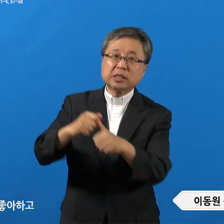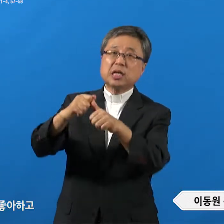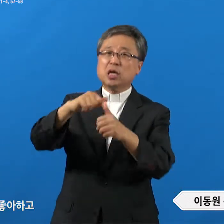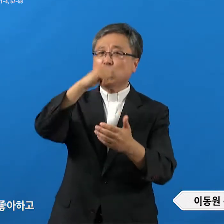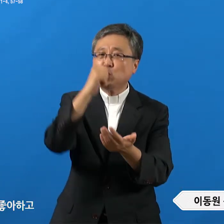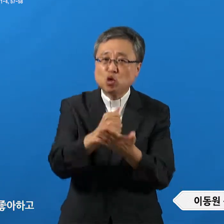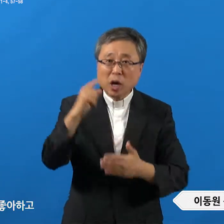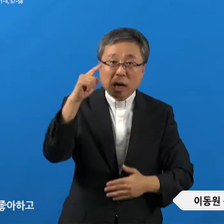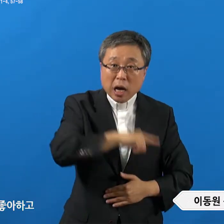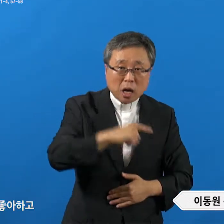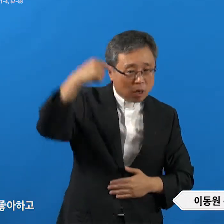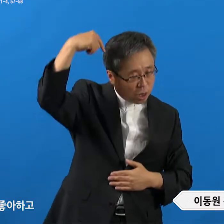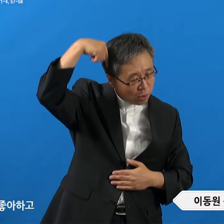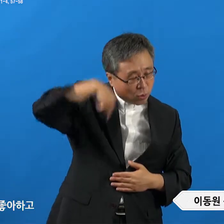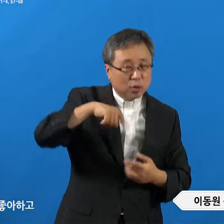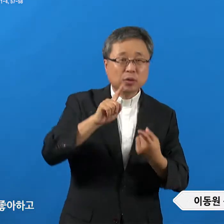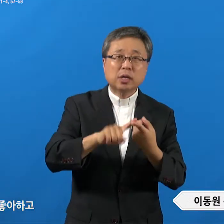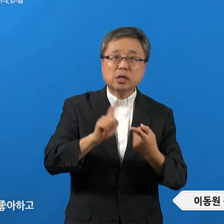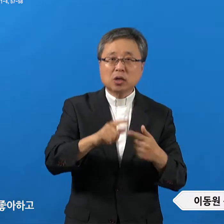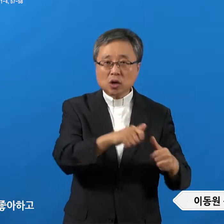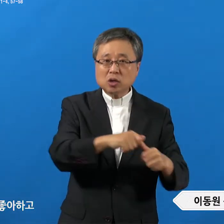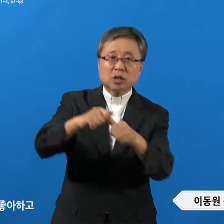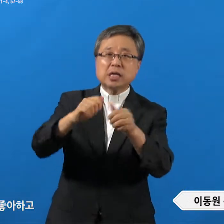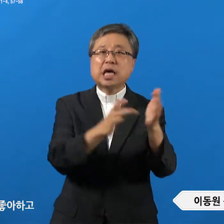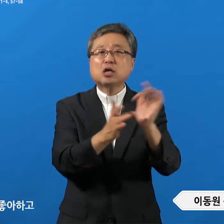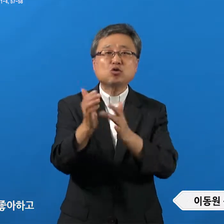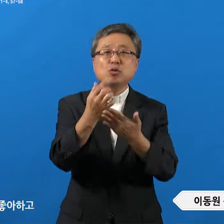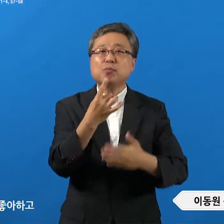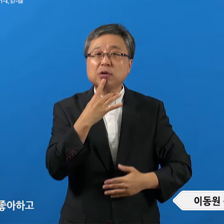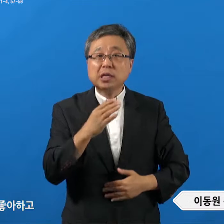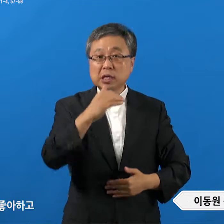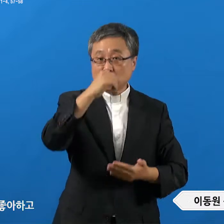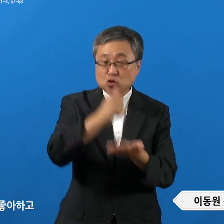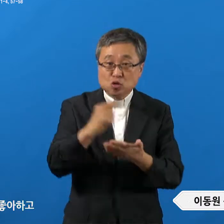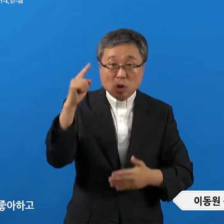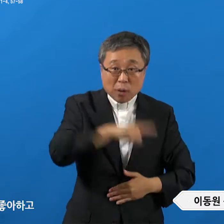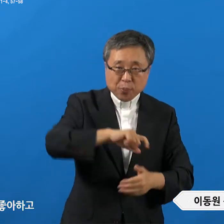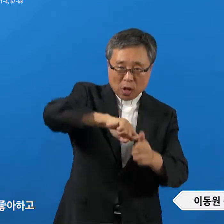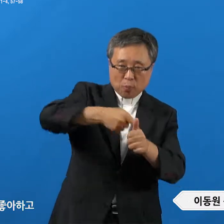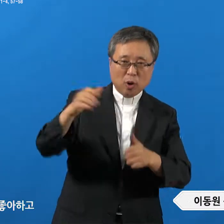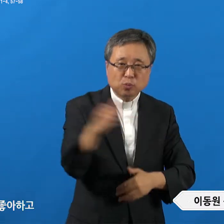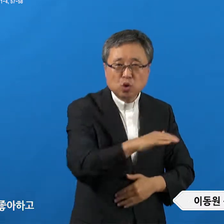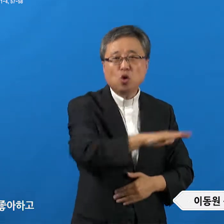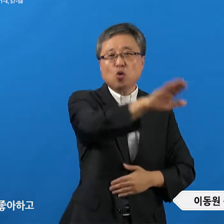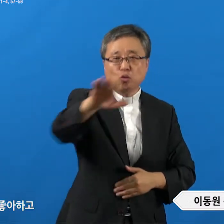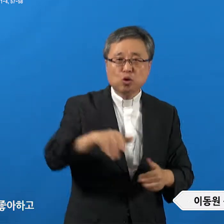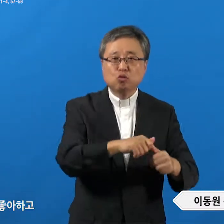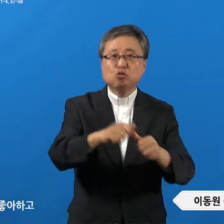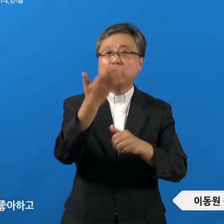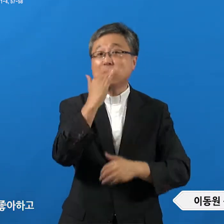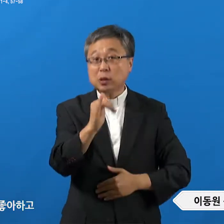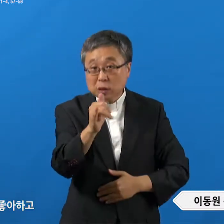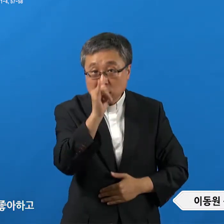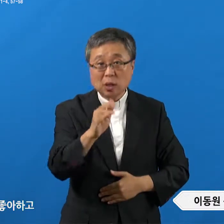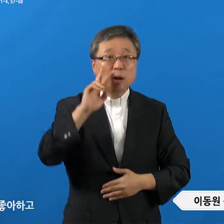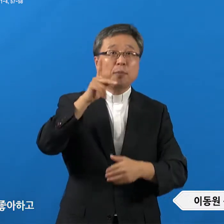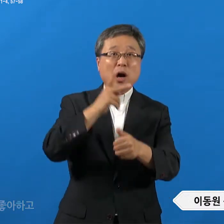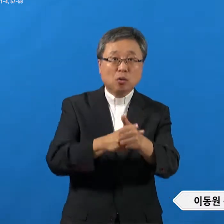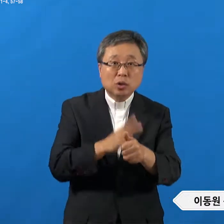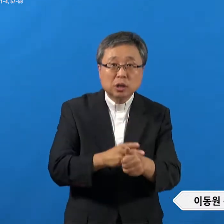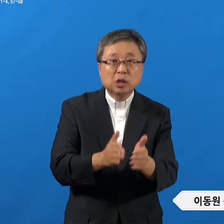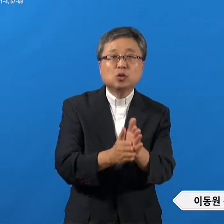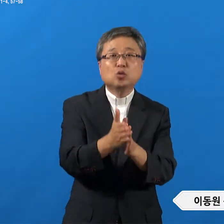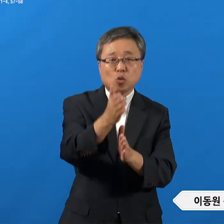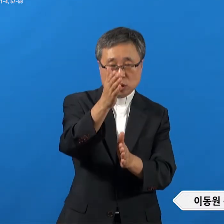이 죄악의 죄책감에서 건져낸다고, 예수만이 바로 이 죄악의 형벌에서 우리를 구원할 수 있다고 바울은 이